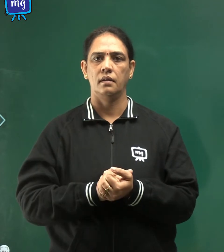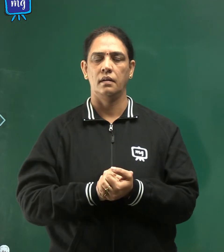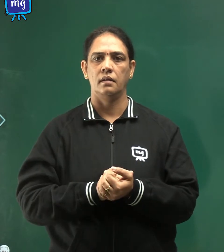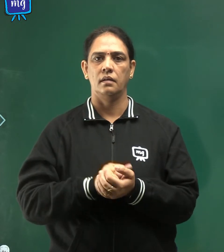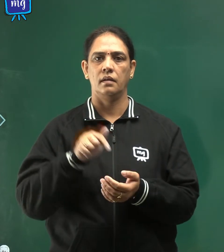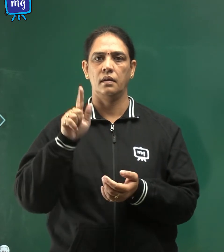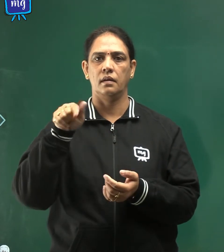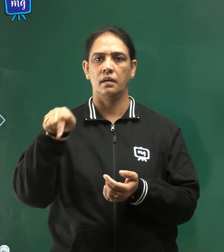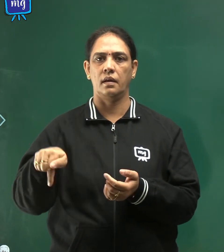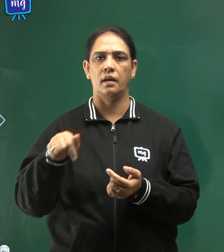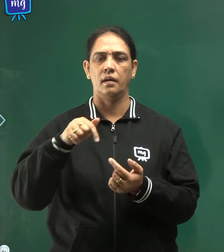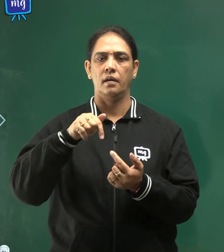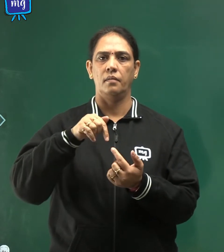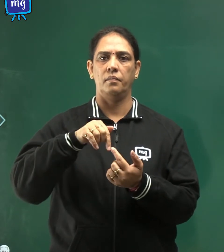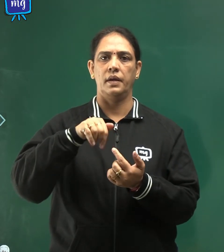के बीच